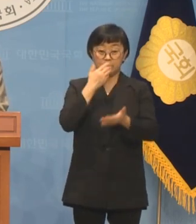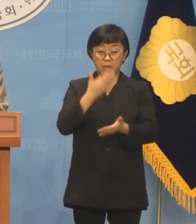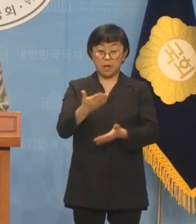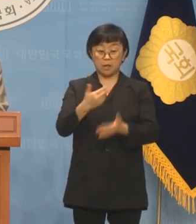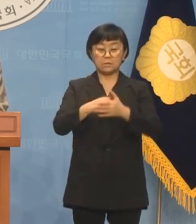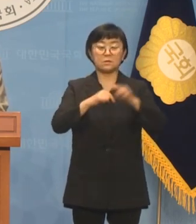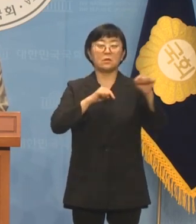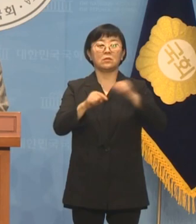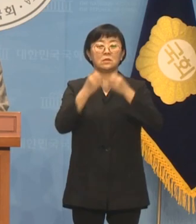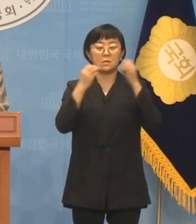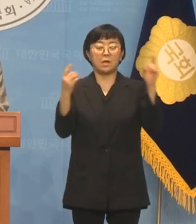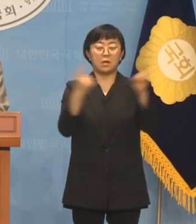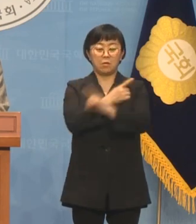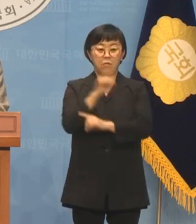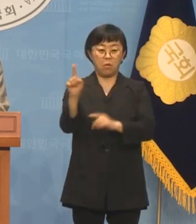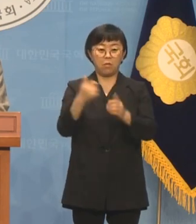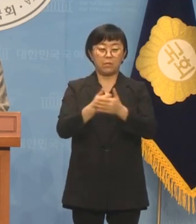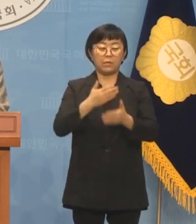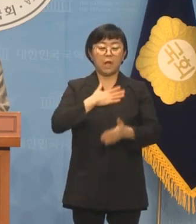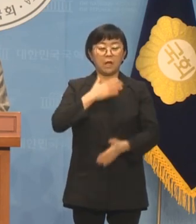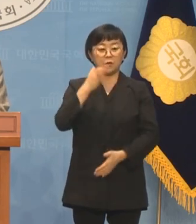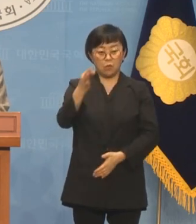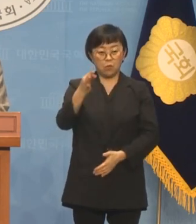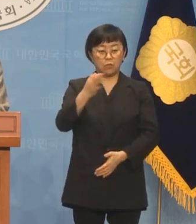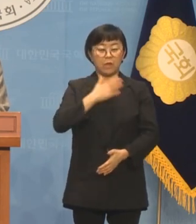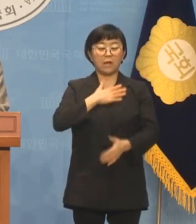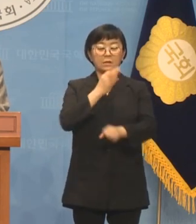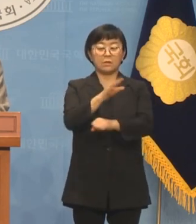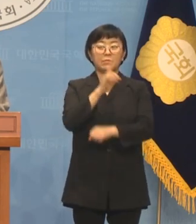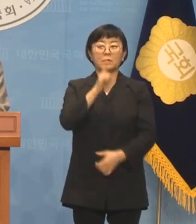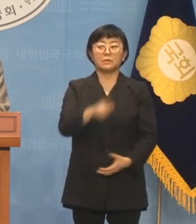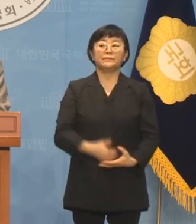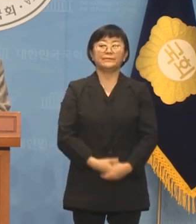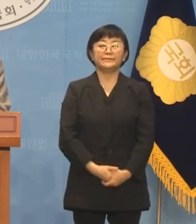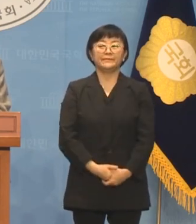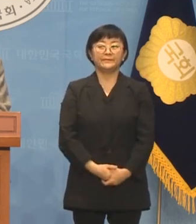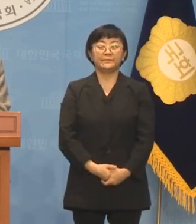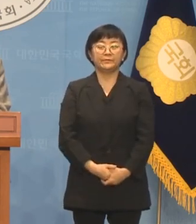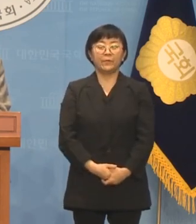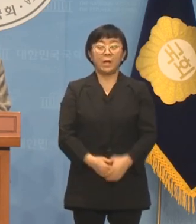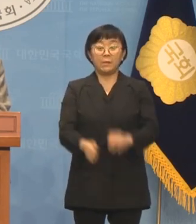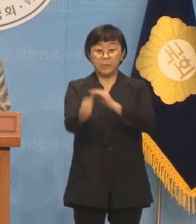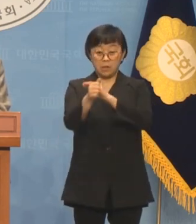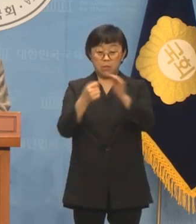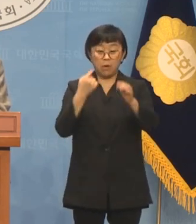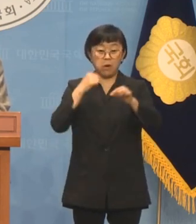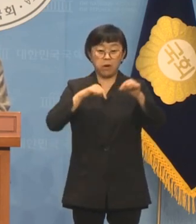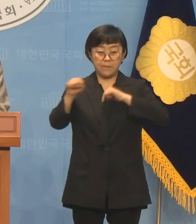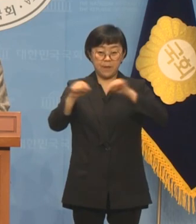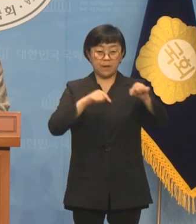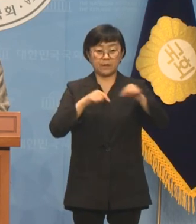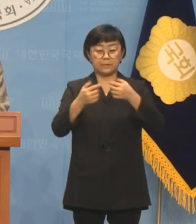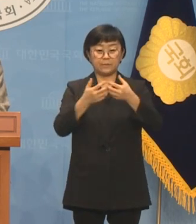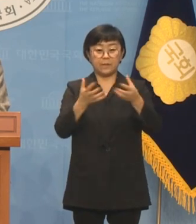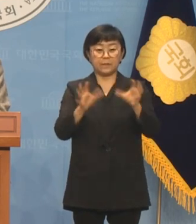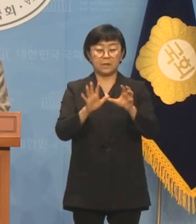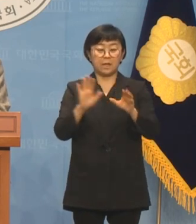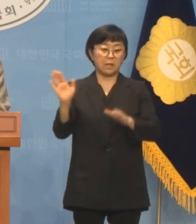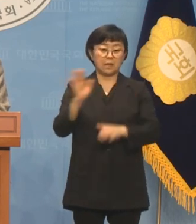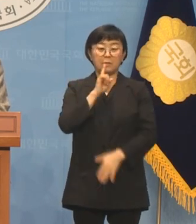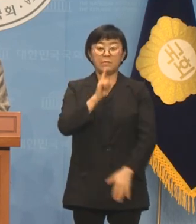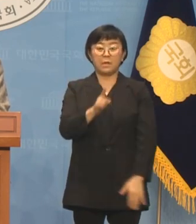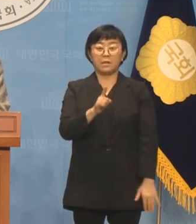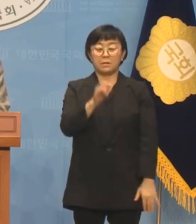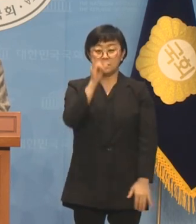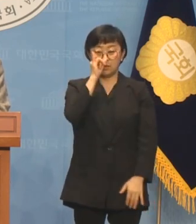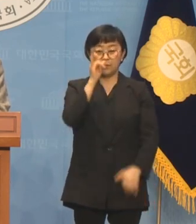있는 정치개혁은 내 돈, 내 산 정치하는 것입니다. 비겁한 위성정당을 안 하겠다는 의지만